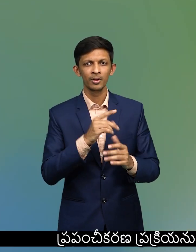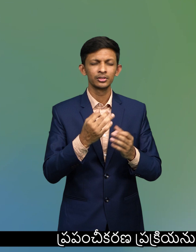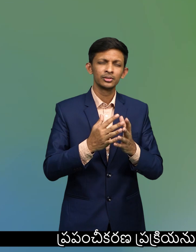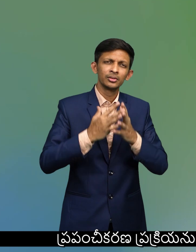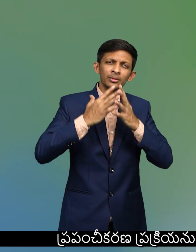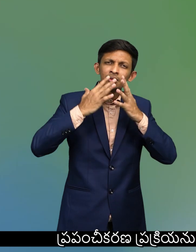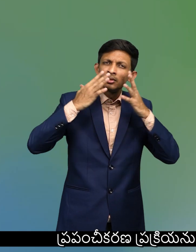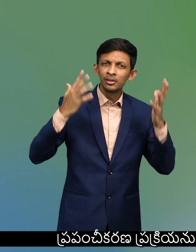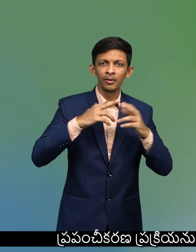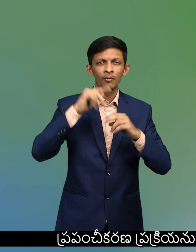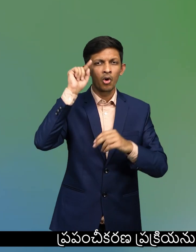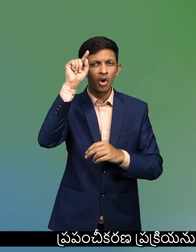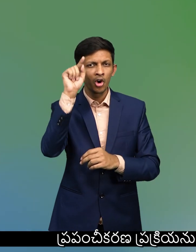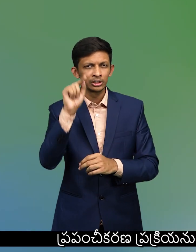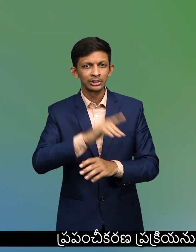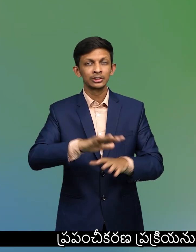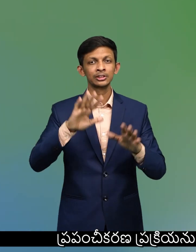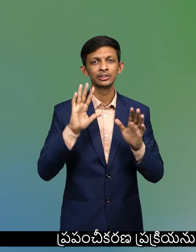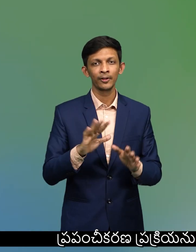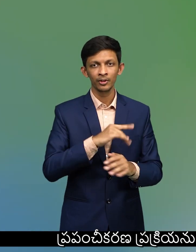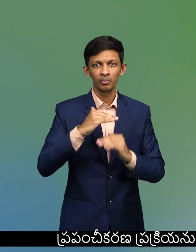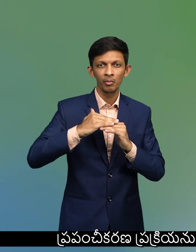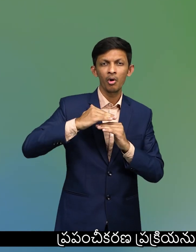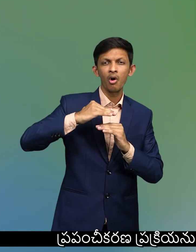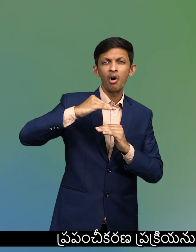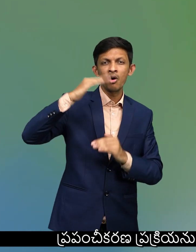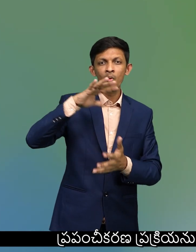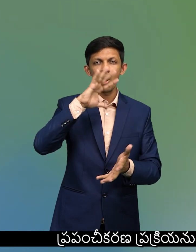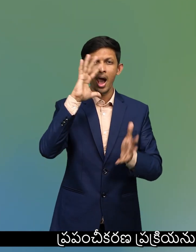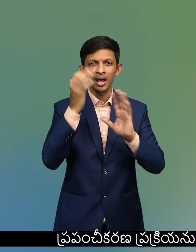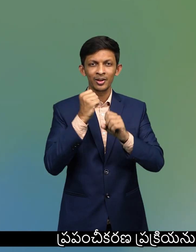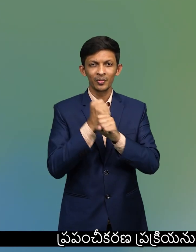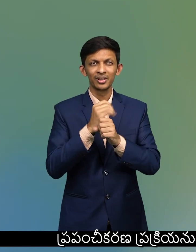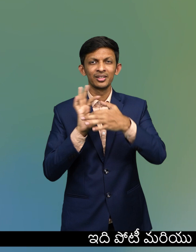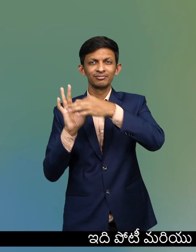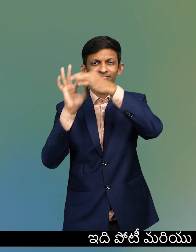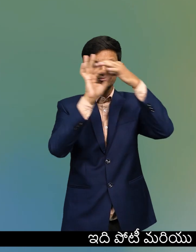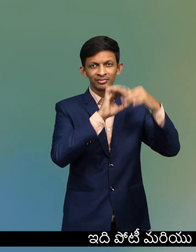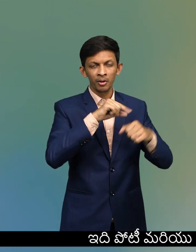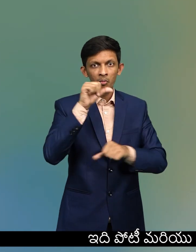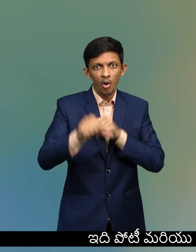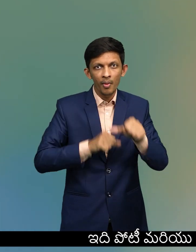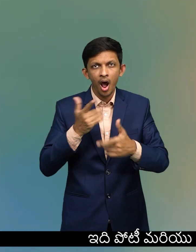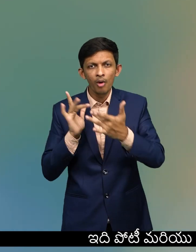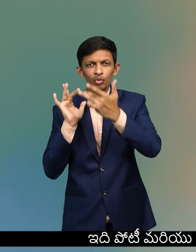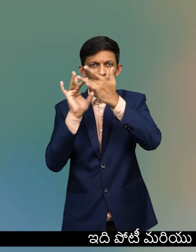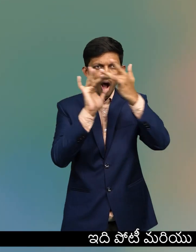ప్రపంచీకరణ ప్రక్రియను ప్రేరేపించిన ఒక ప్రధాన అంశం ఖర్చు. ఇది పోటీ మరియు